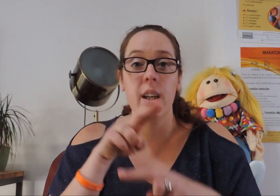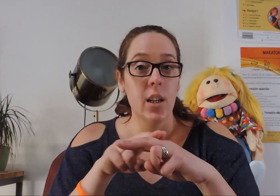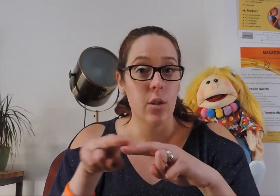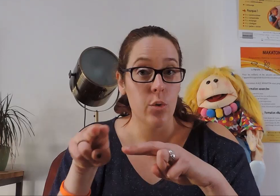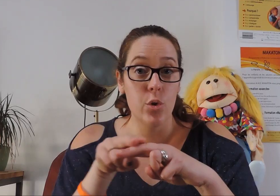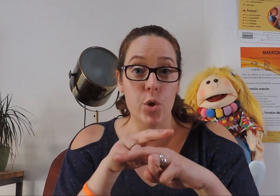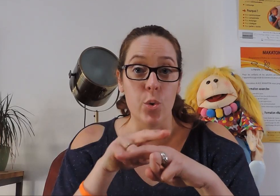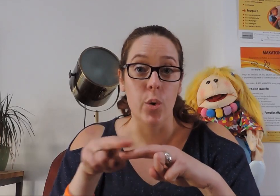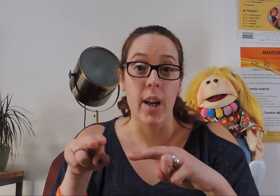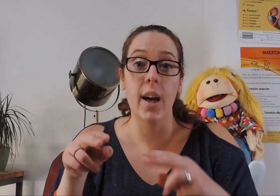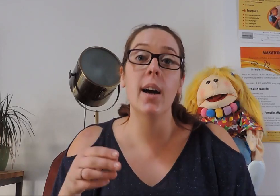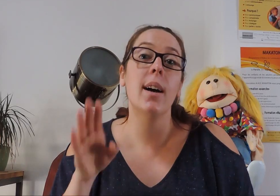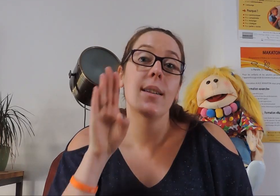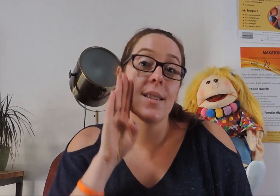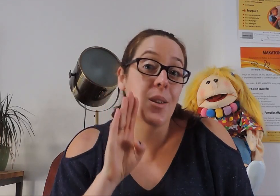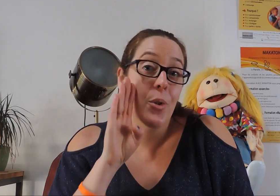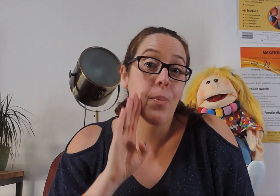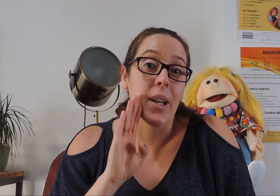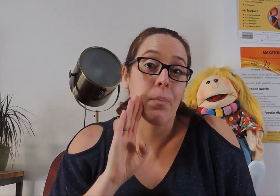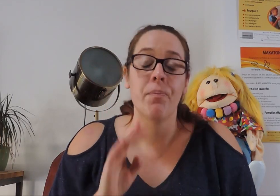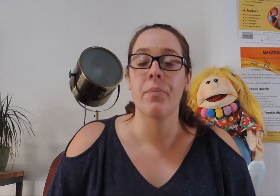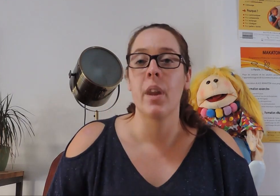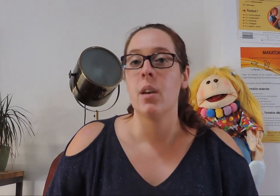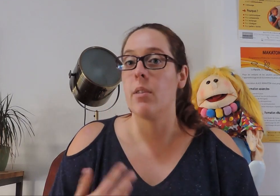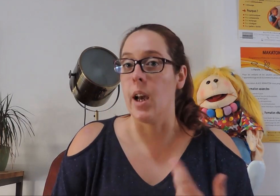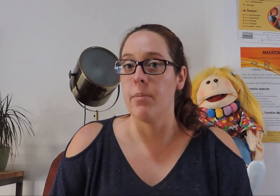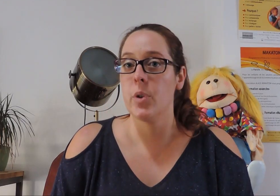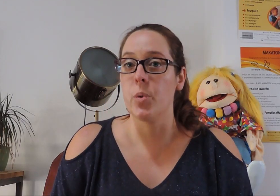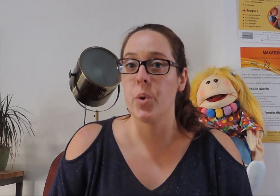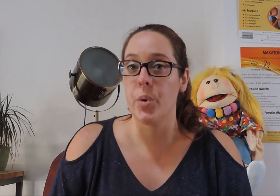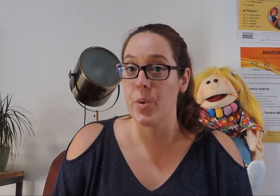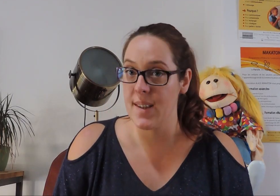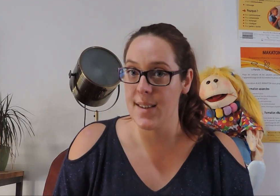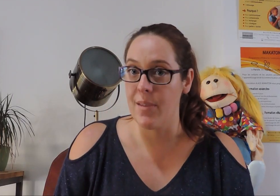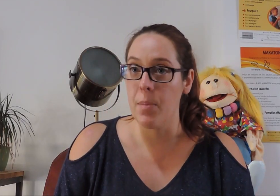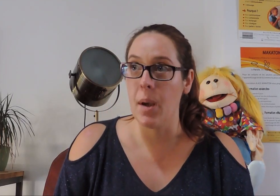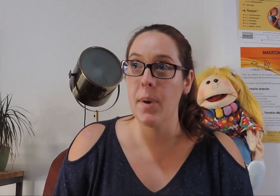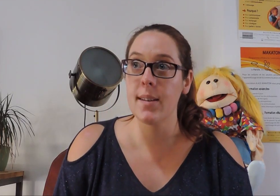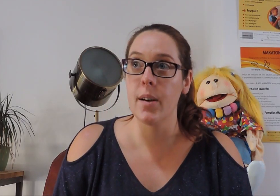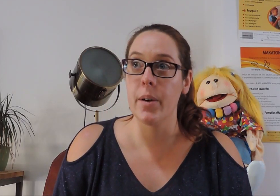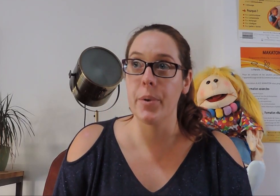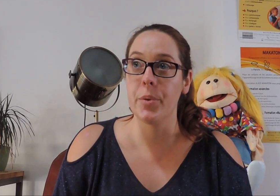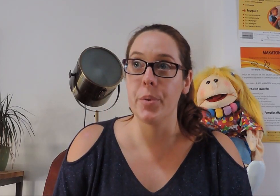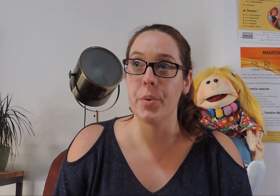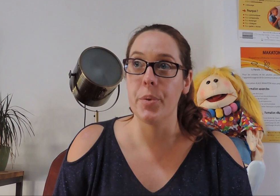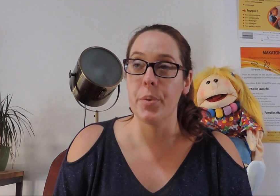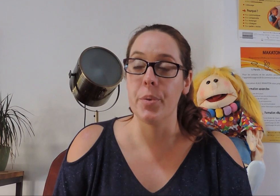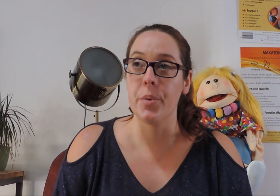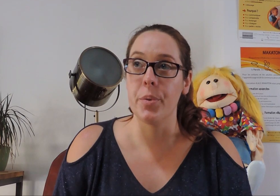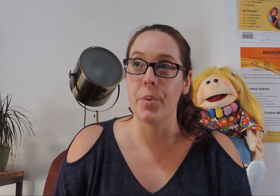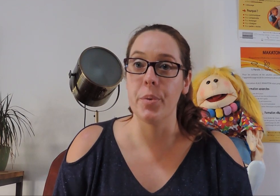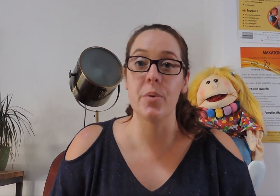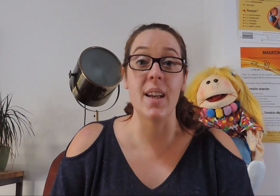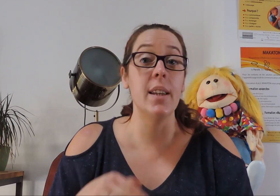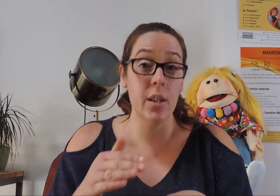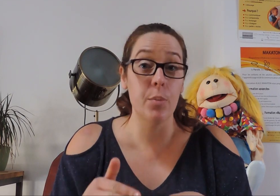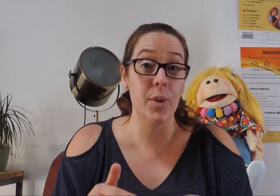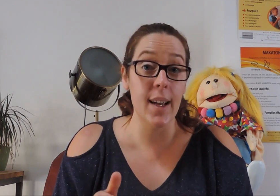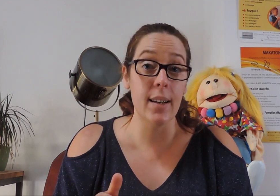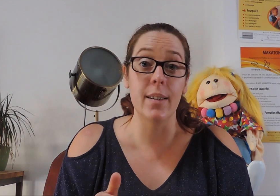du chocolat s'il te plaît voilà donc ça ça va permettre de s'aligner au modèle